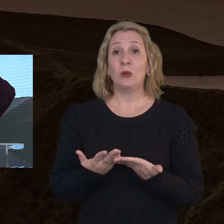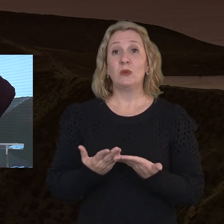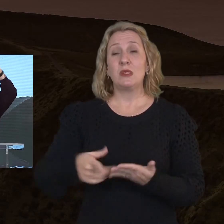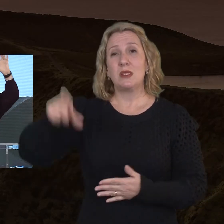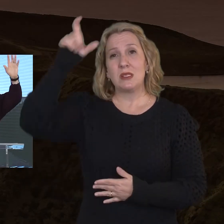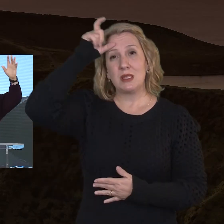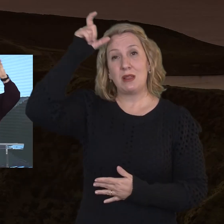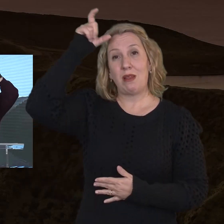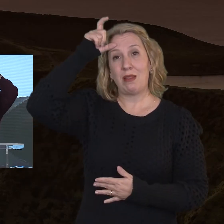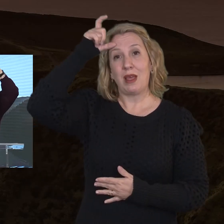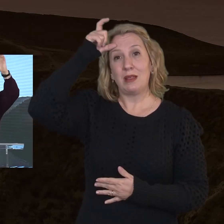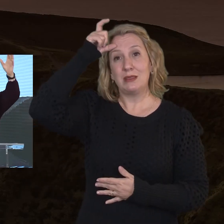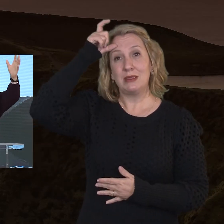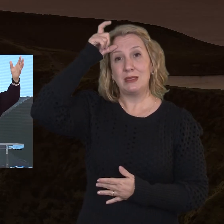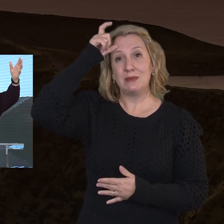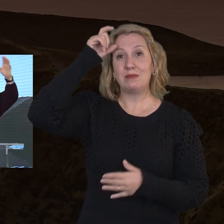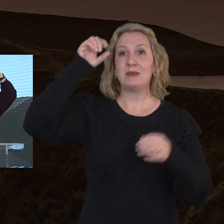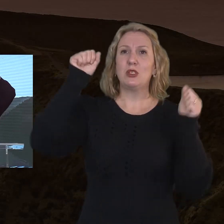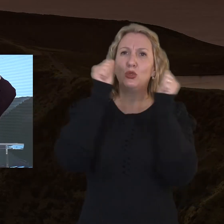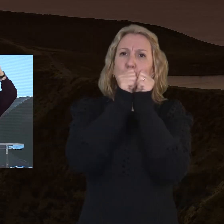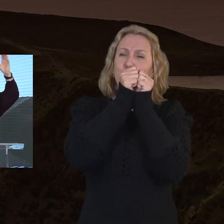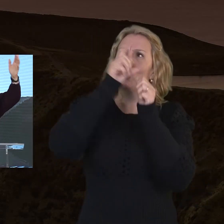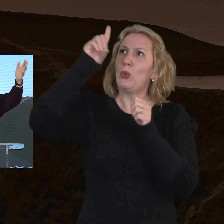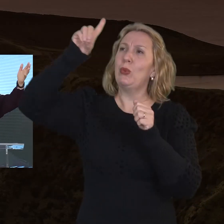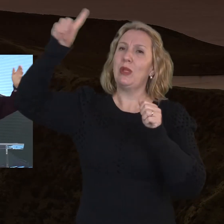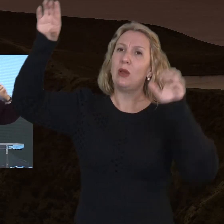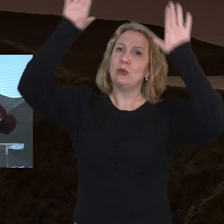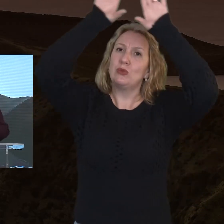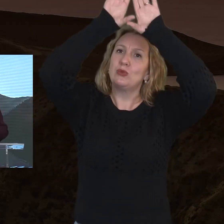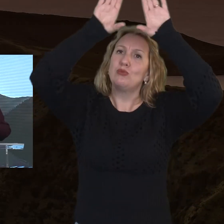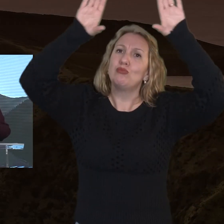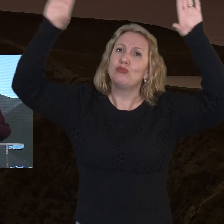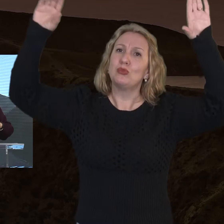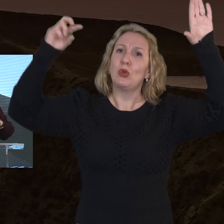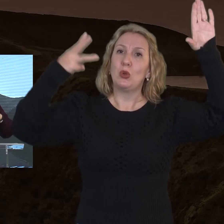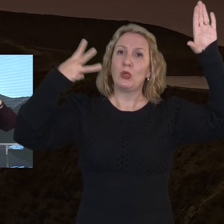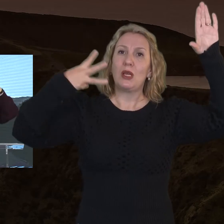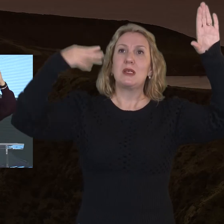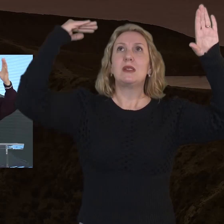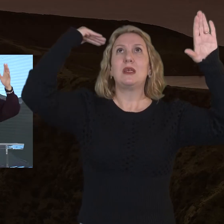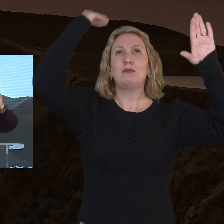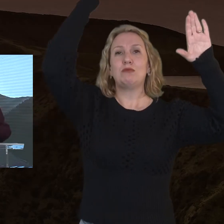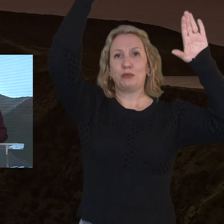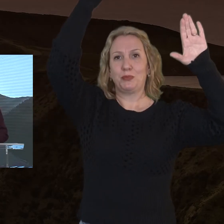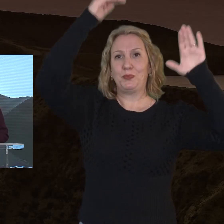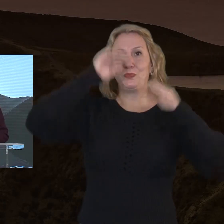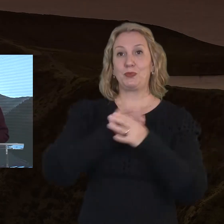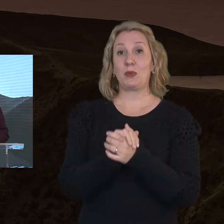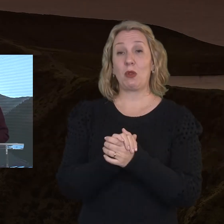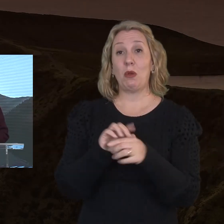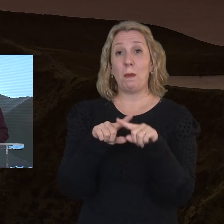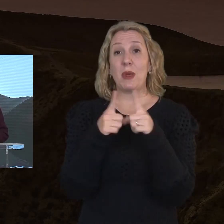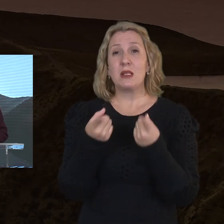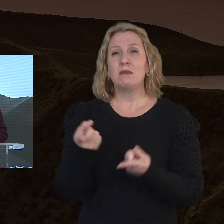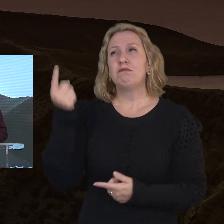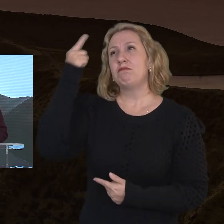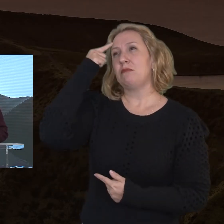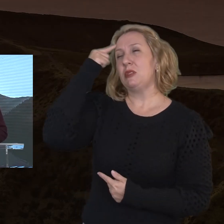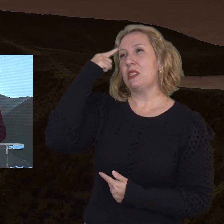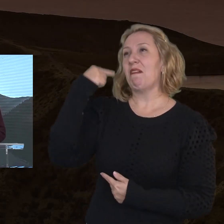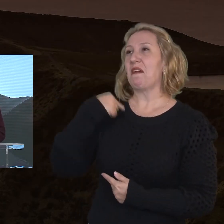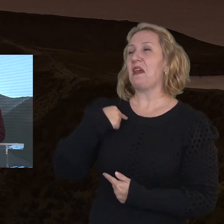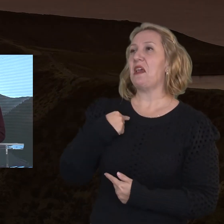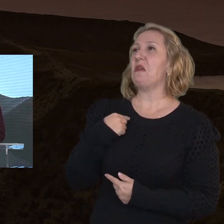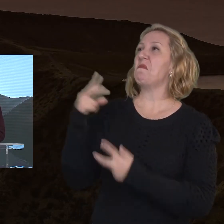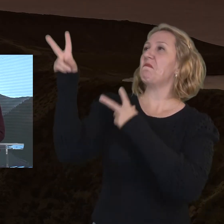no terceiro céu junto a deus no trono de deus ele achava que podia tomar o lugar de deus ser igual a deus por pelo